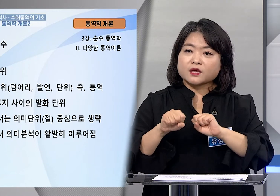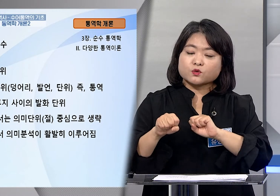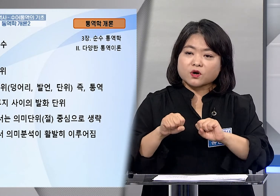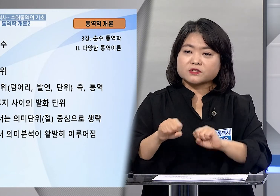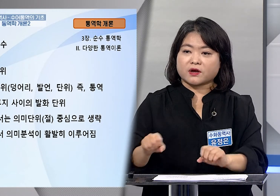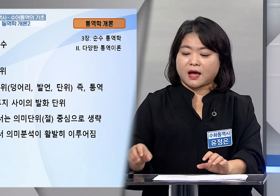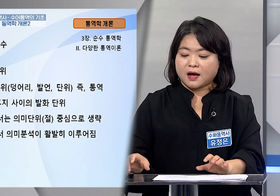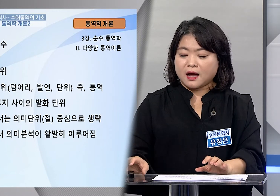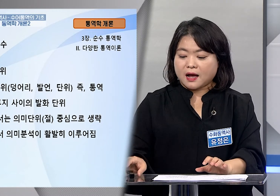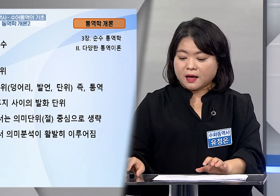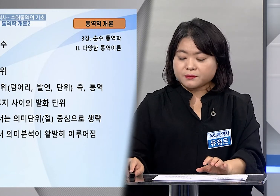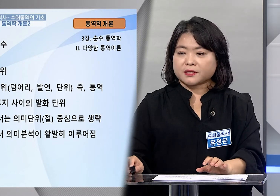이루어져야 합니다.